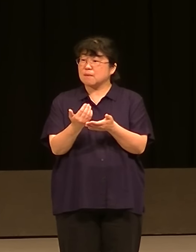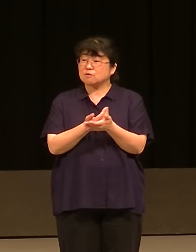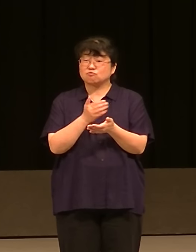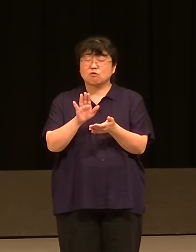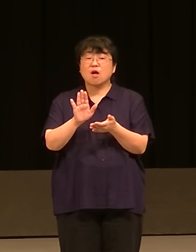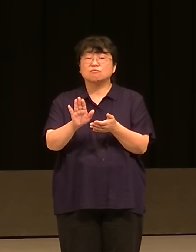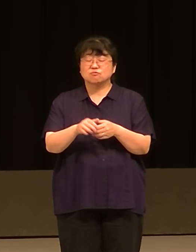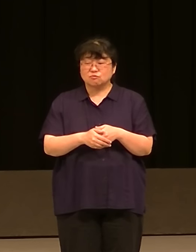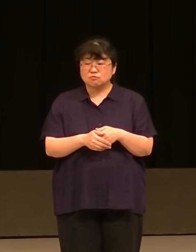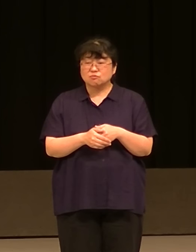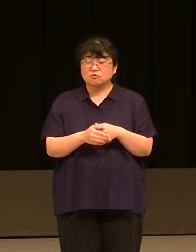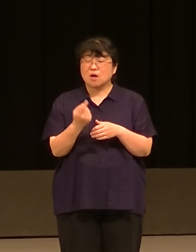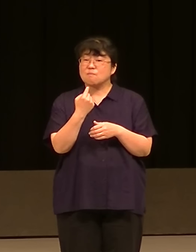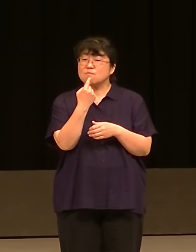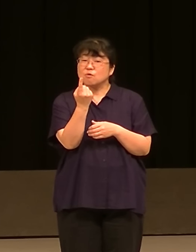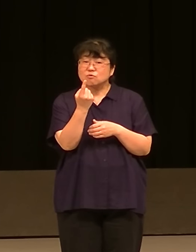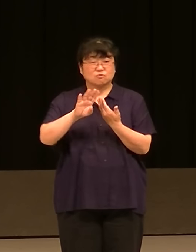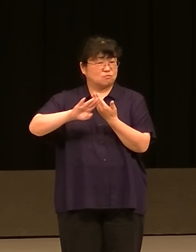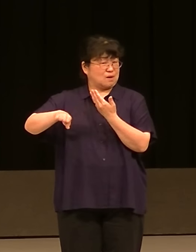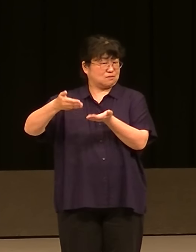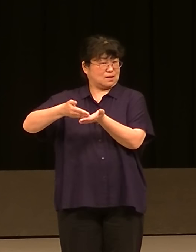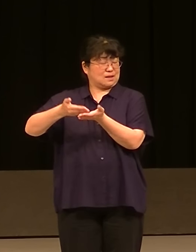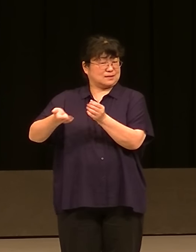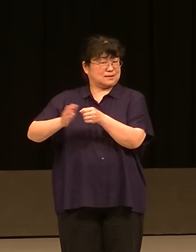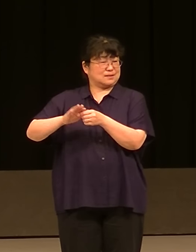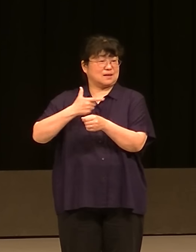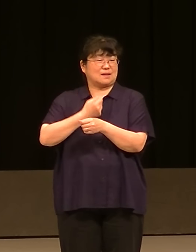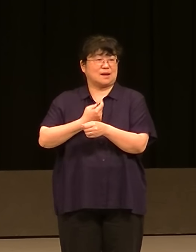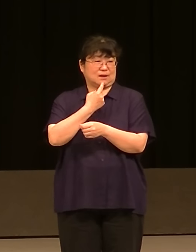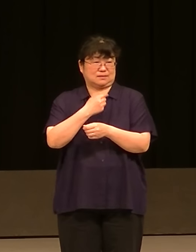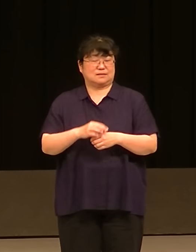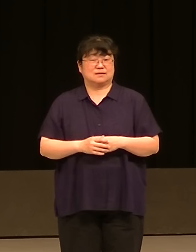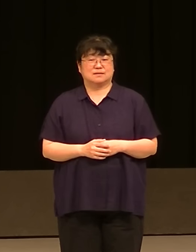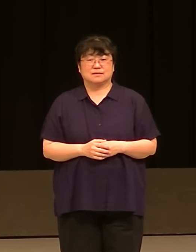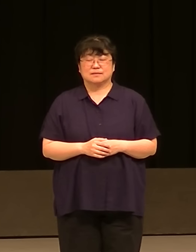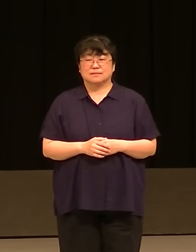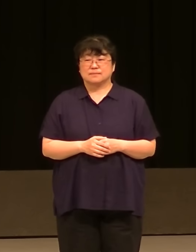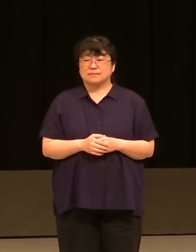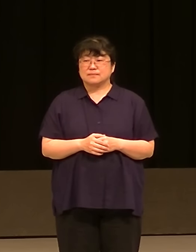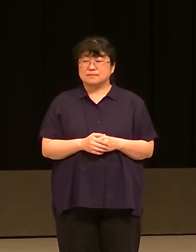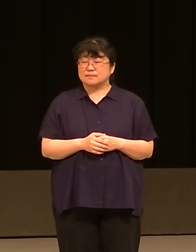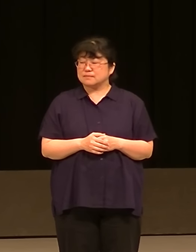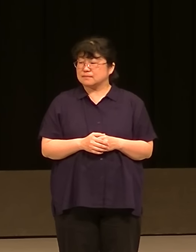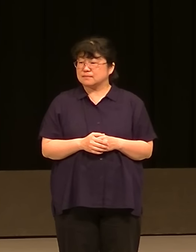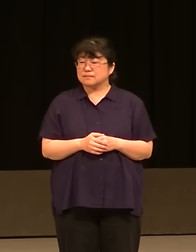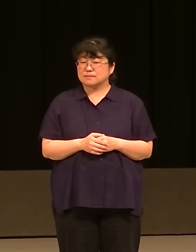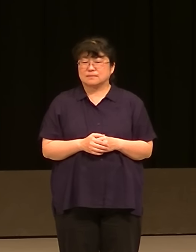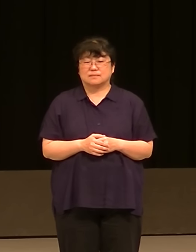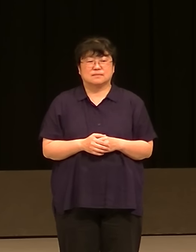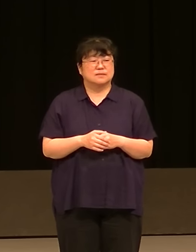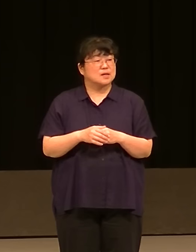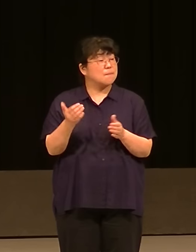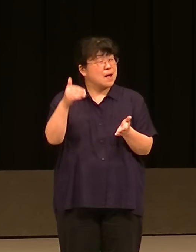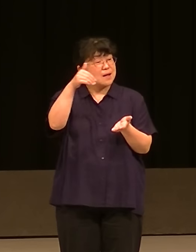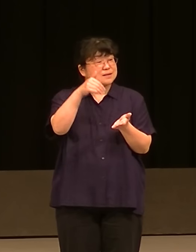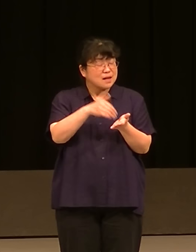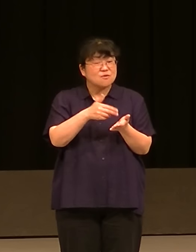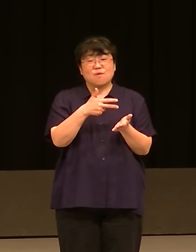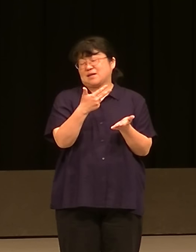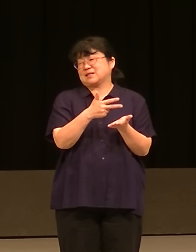ので、もう一に他のお話もしていたいと思っておりますが、資料的にはその最後のところに行き